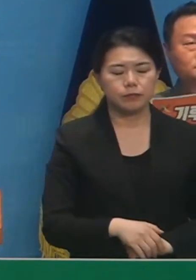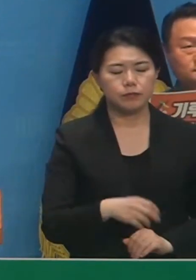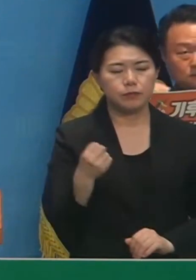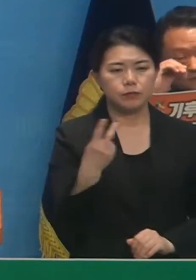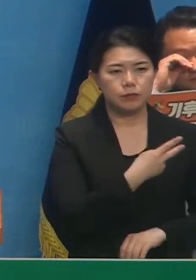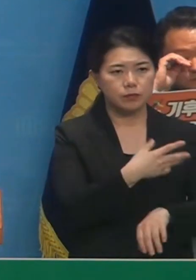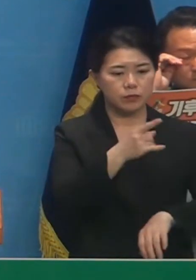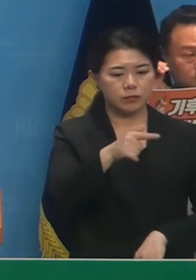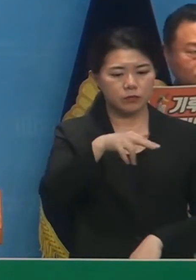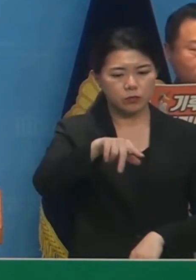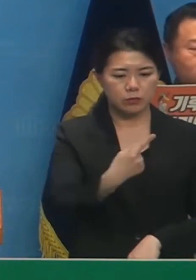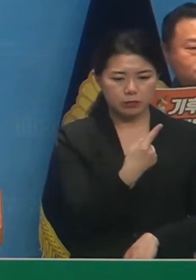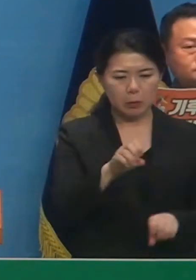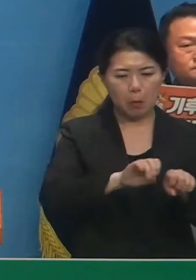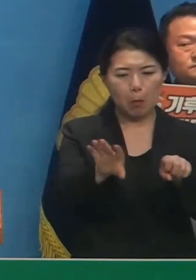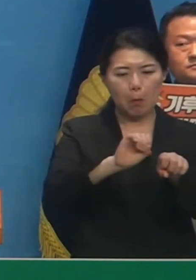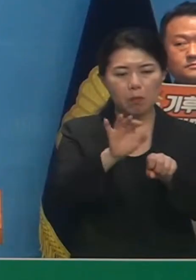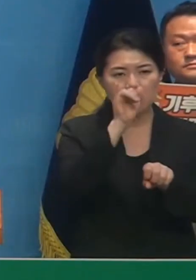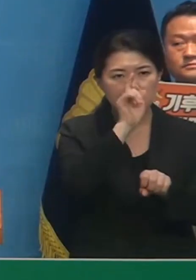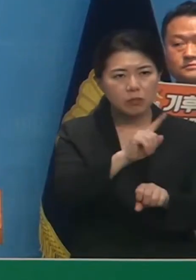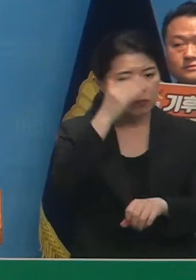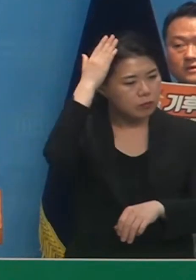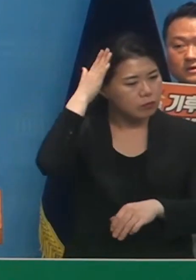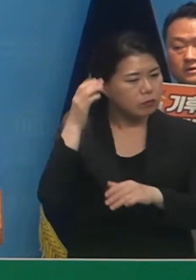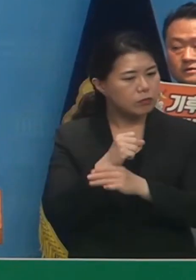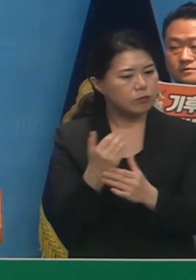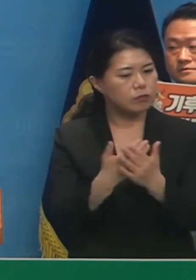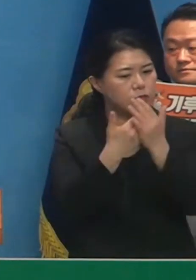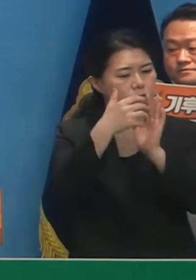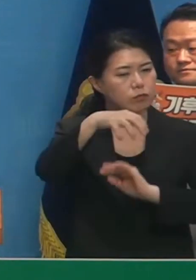그리고 탄소를 배출하는 석탄화력발전소가